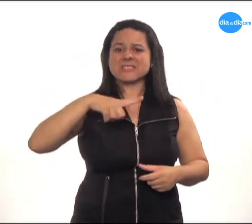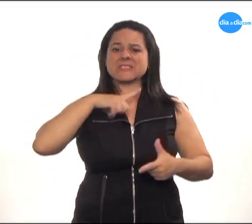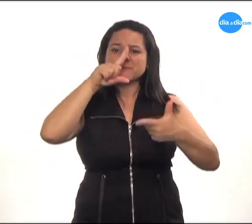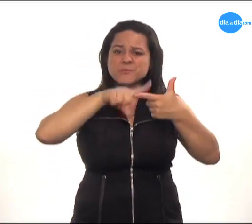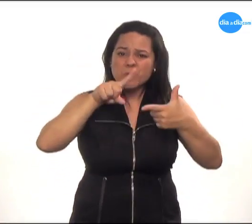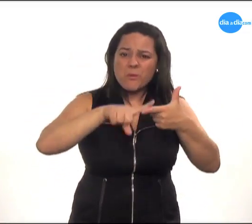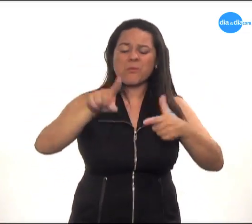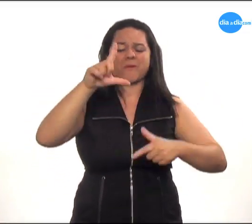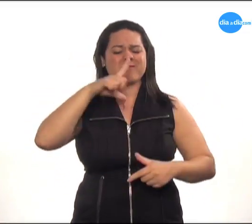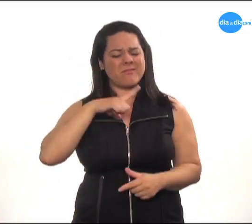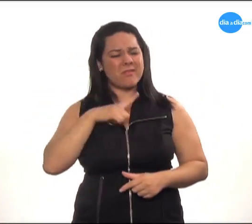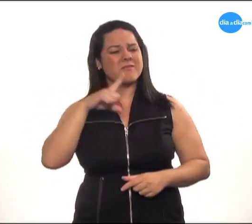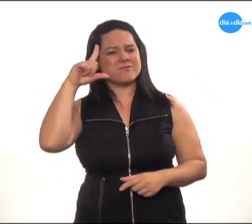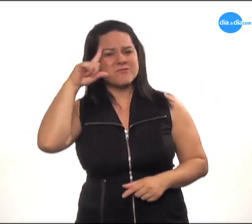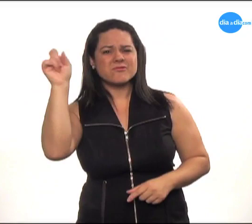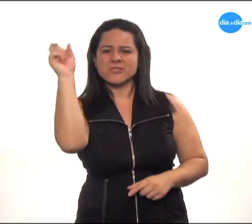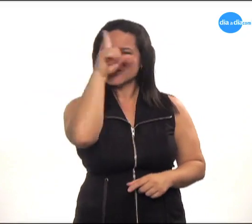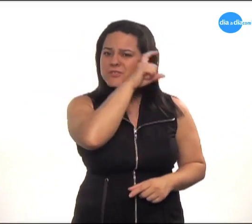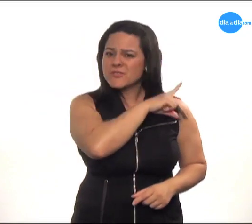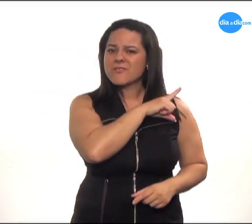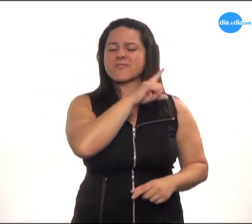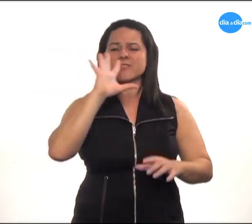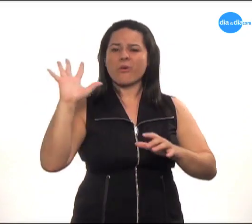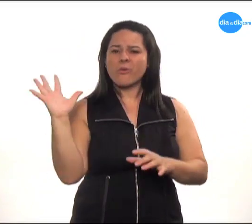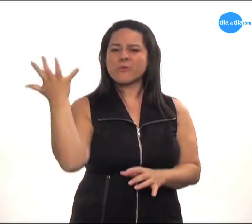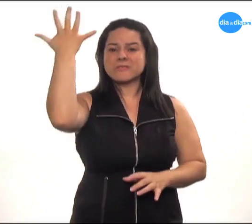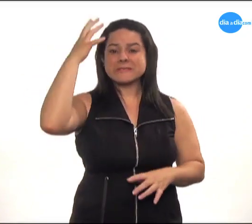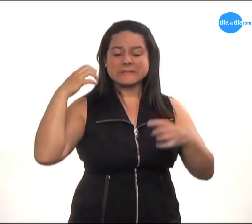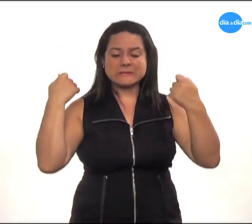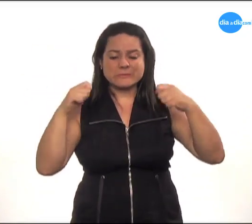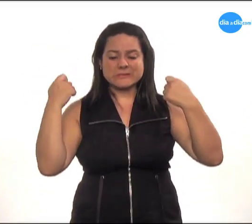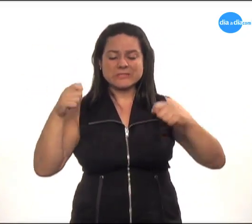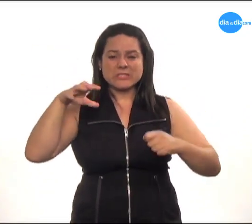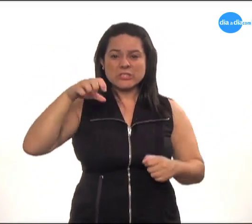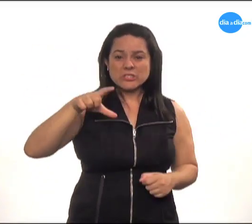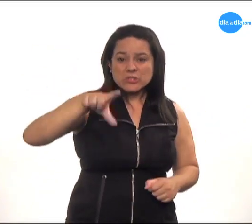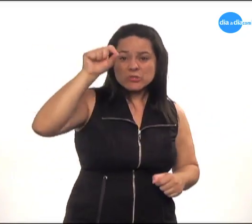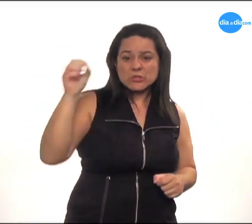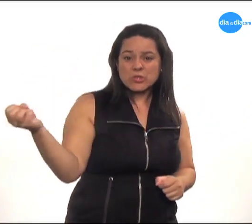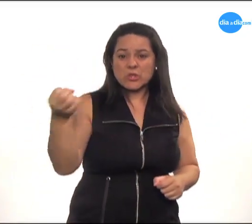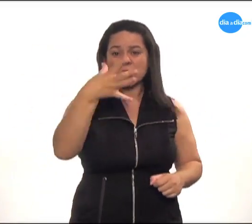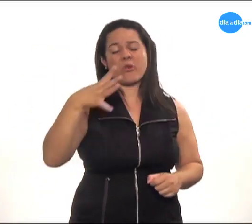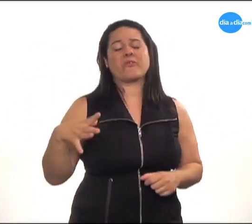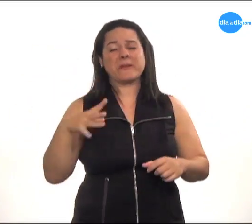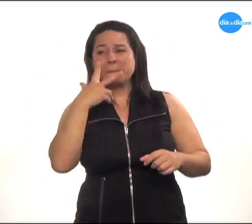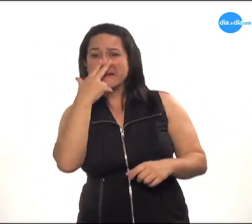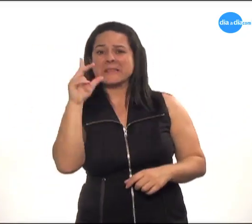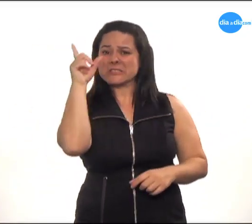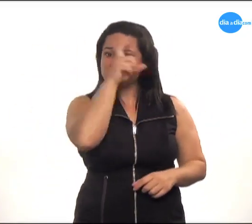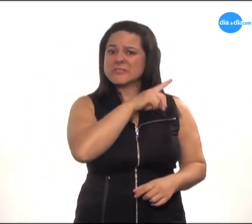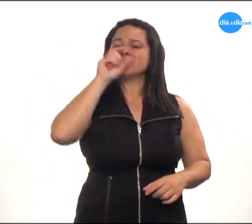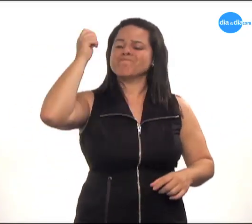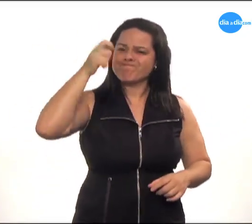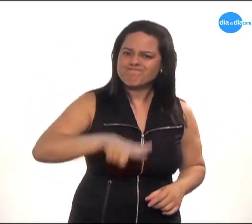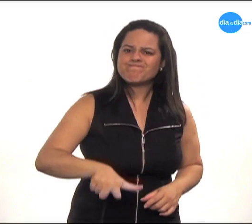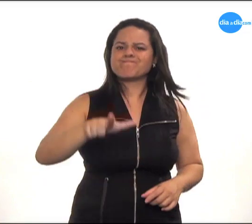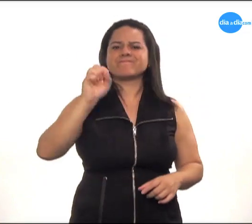difíceis, você vai passar por momentos na tua vida que você vai ter que tomar uma nova decisão, tremendamente difícil outra vez.